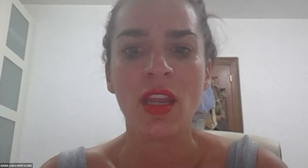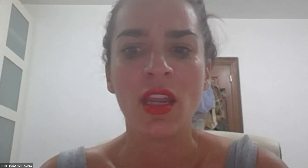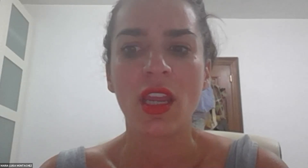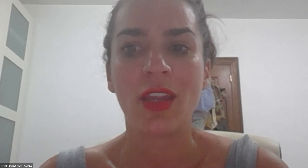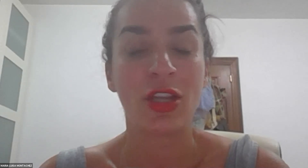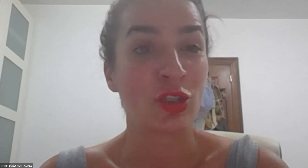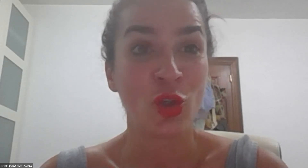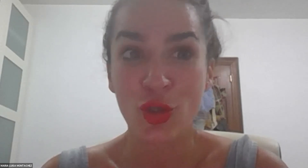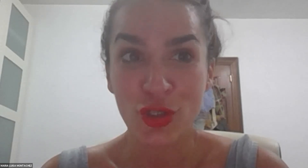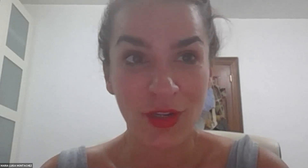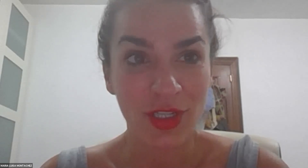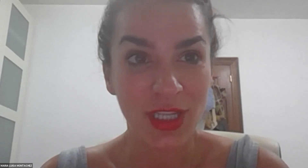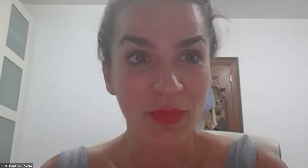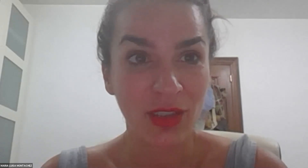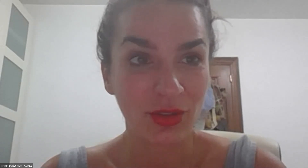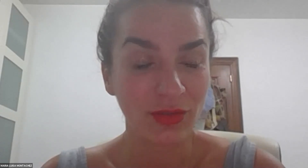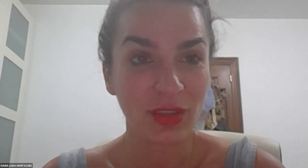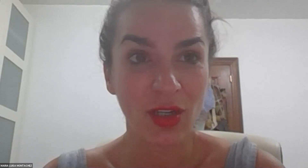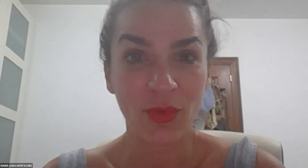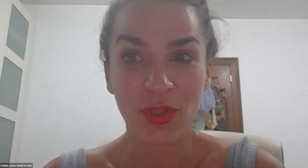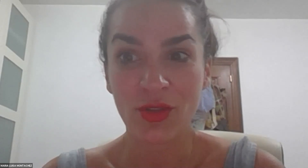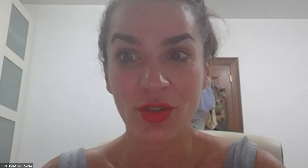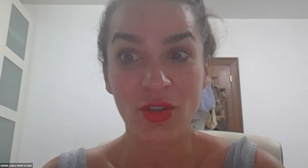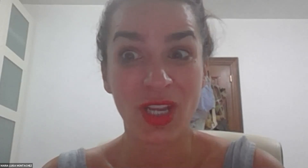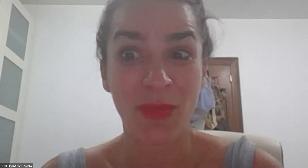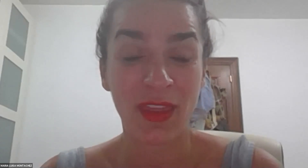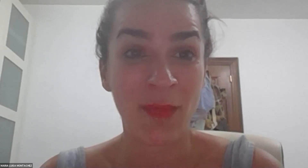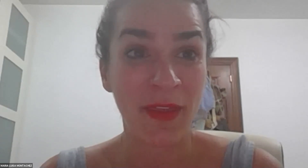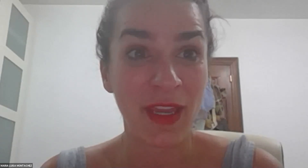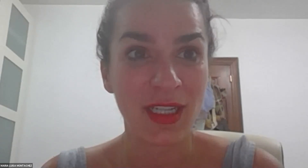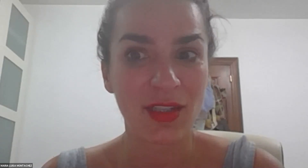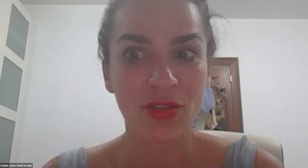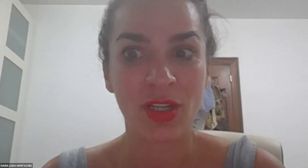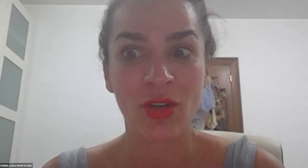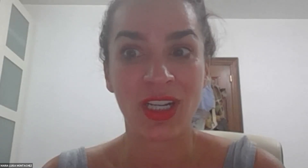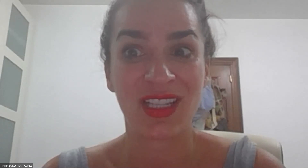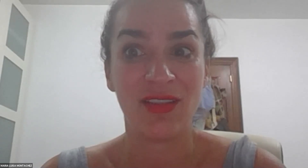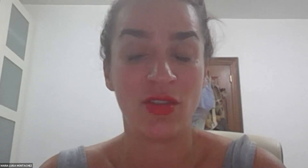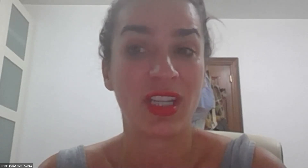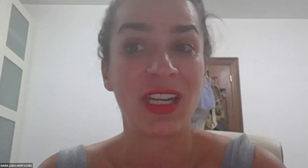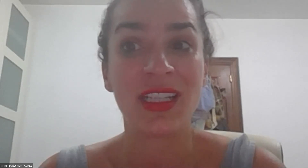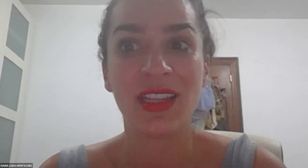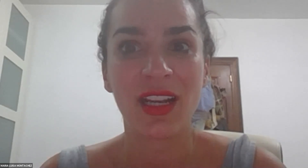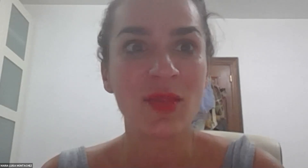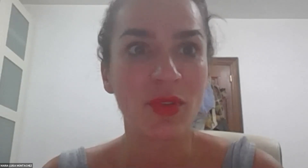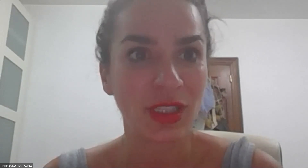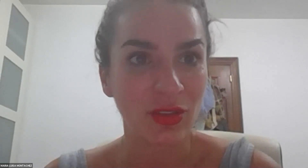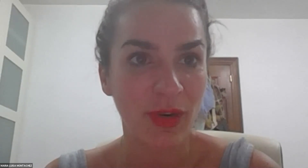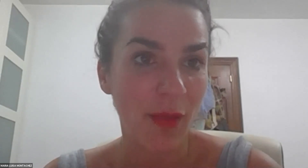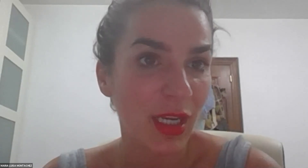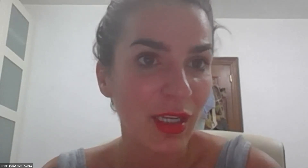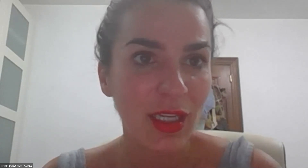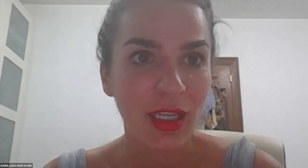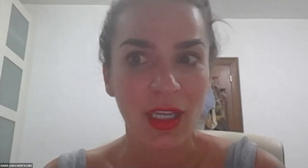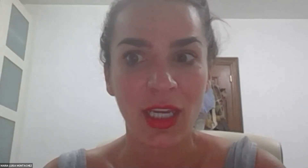excepcionales. A todos los que nos están viendo, que como digo, sois los que me demandáis esto y los que tenéis interés, por tanto,